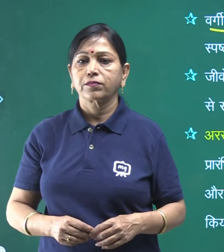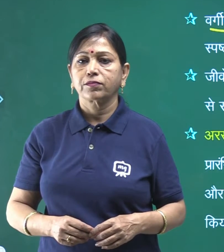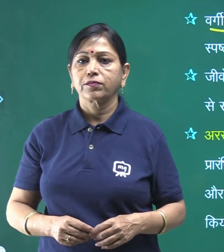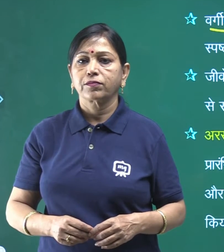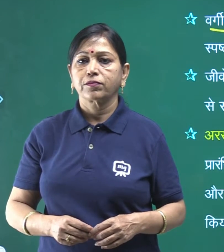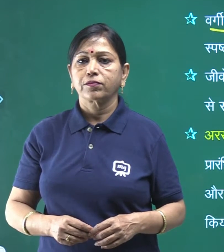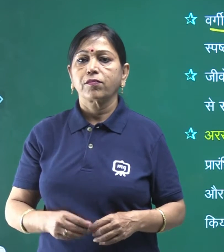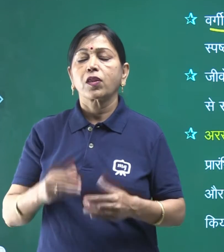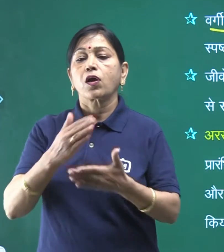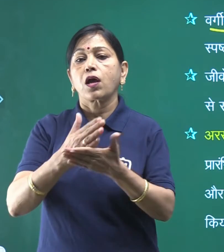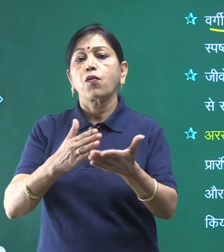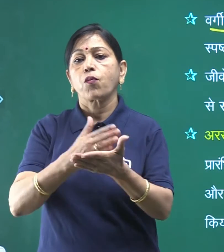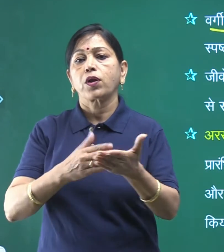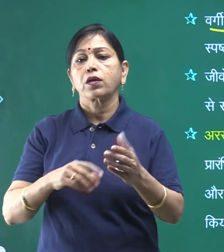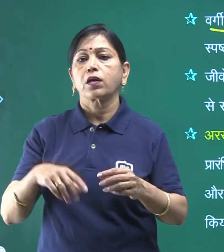वर्गीकरण जीवों की